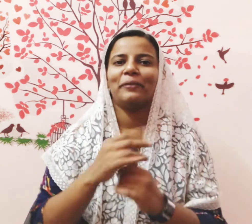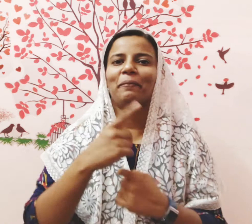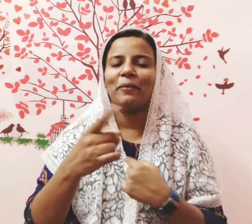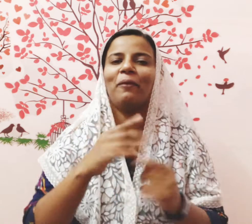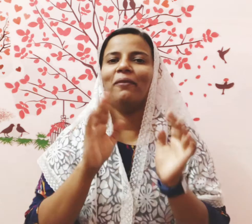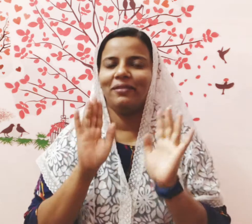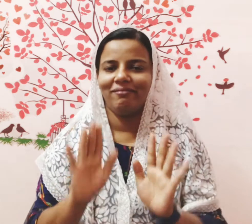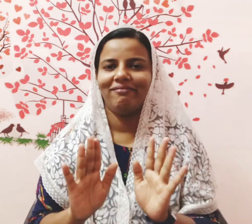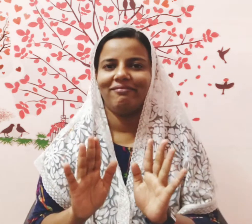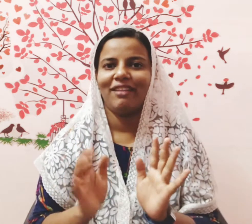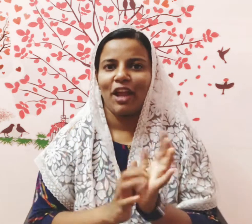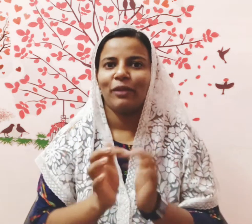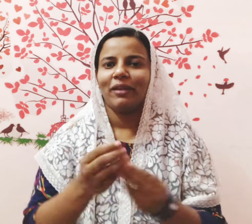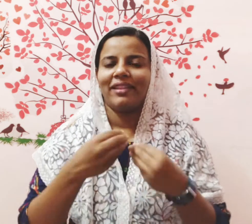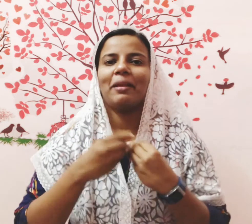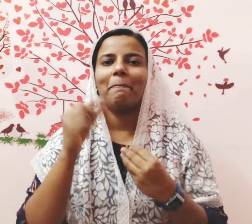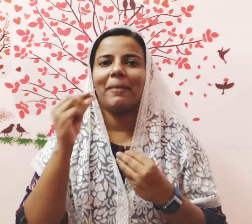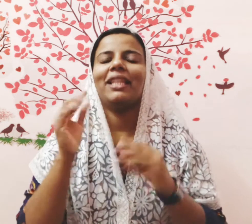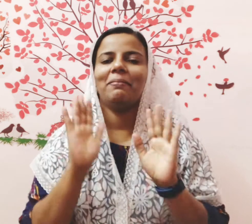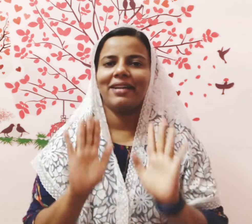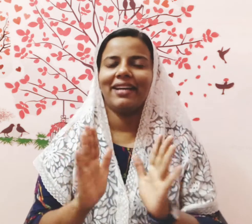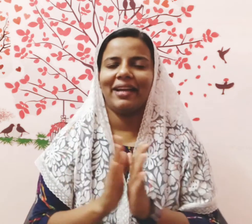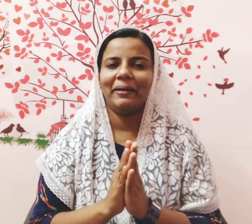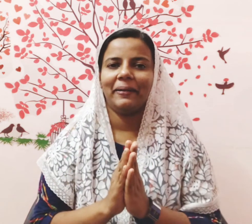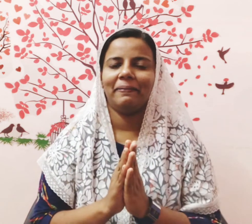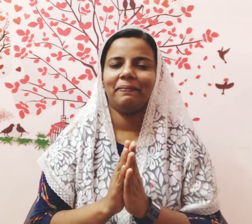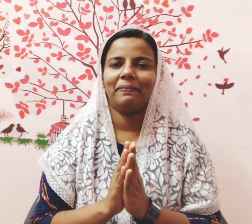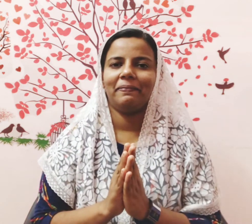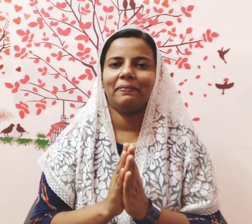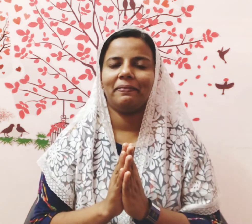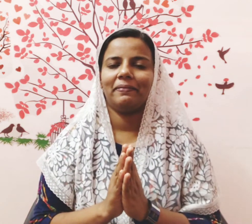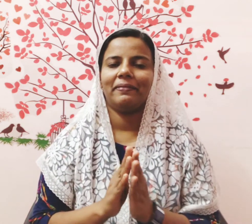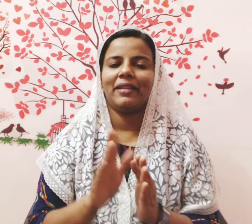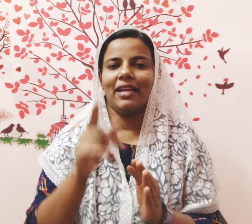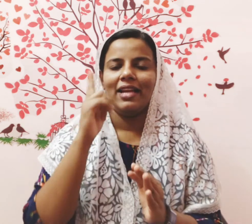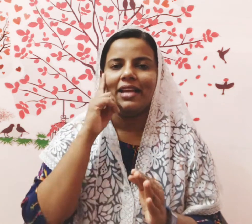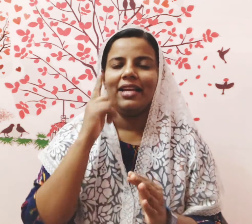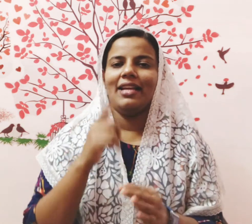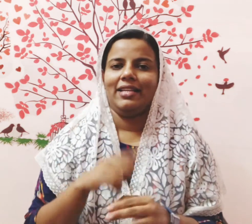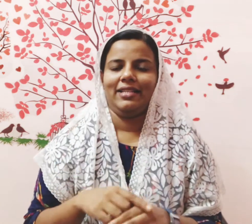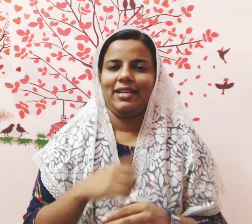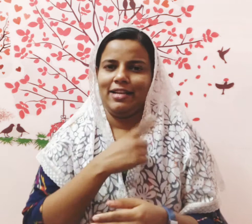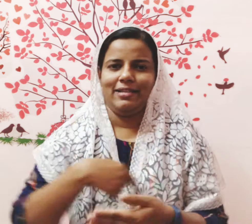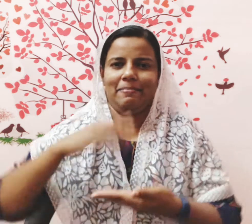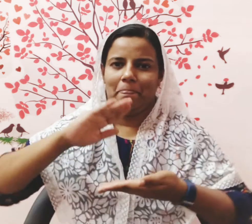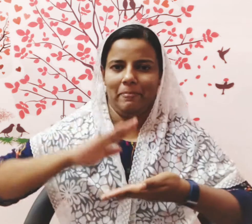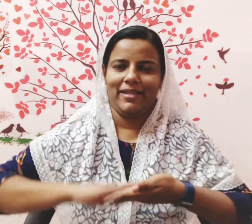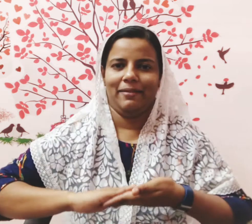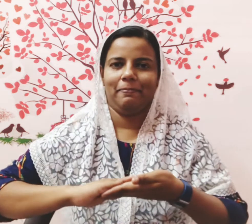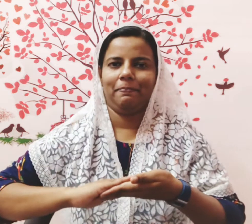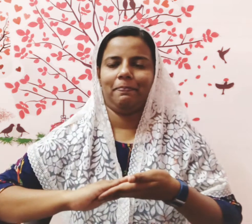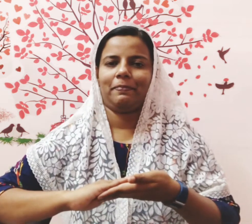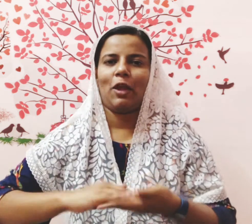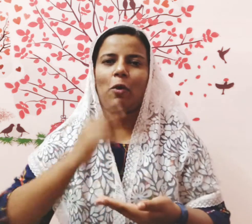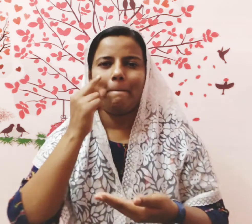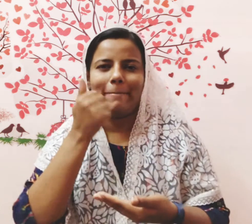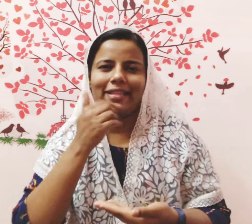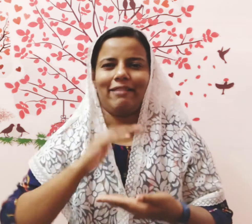യേശു നമ്മളും യേശുവുമായിട്ട് തന്നിരിക്കുന്നത്. അവൻ വിവാഹത്തിൽ ഒരു സ്ത്രീ അല്ലെങ്കിൽ ഒരു